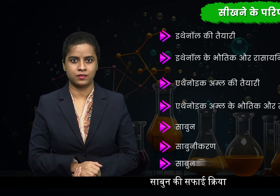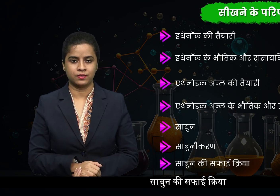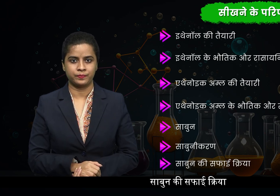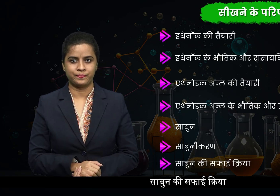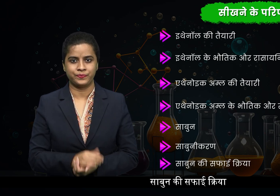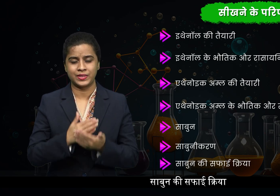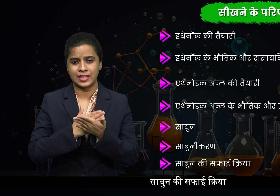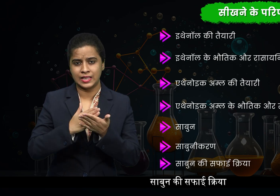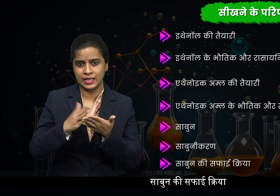साबुन की सफाई क्रिया।